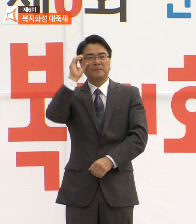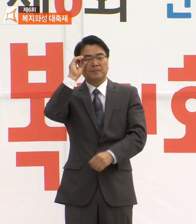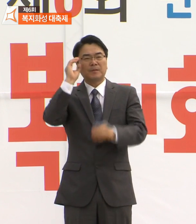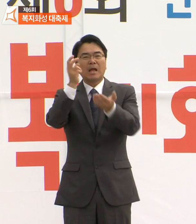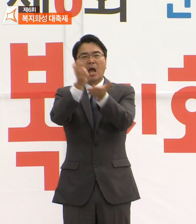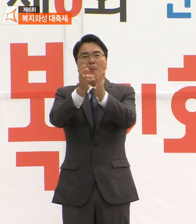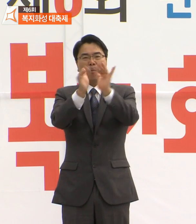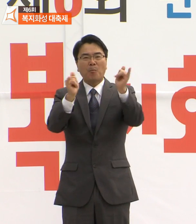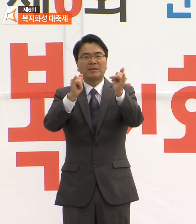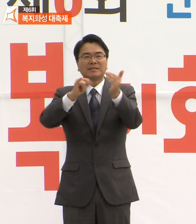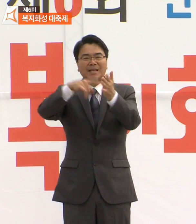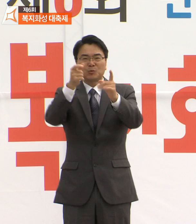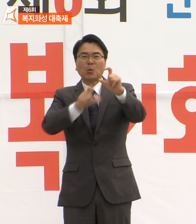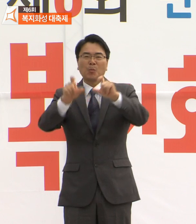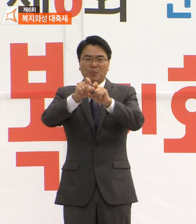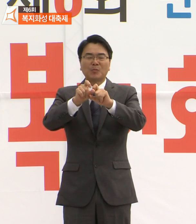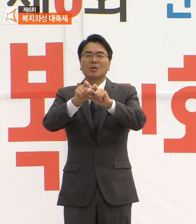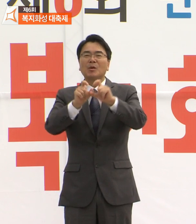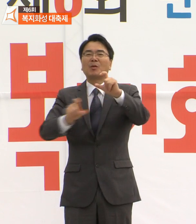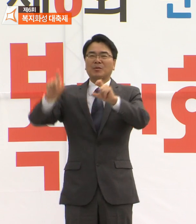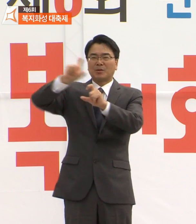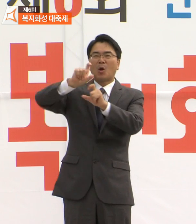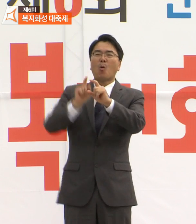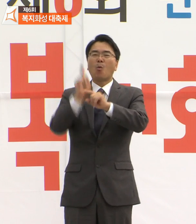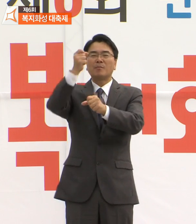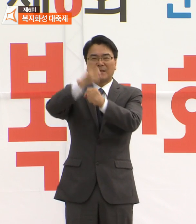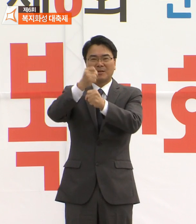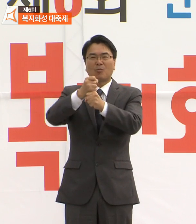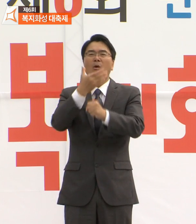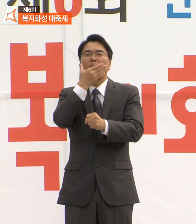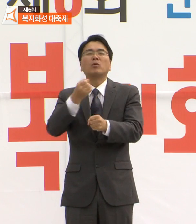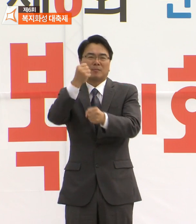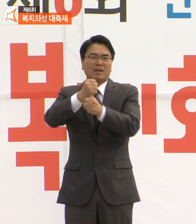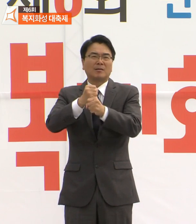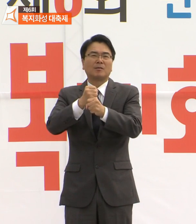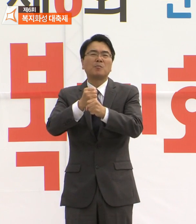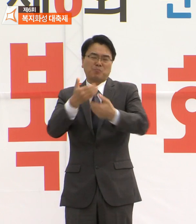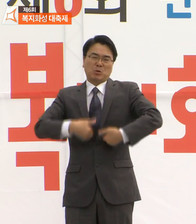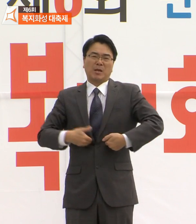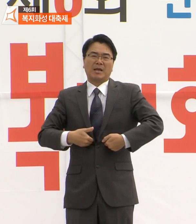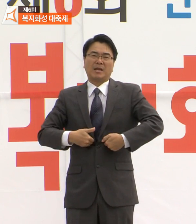법인세 조금 더 올리고 복지해야 되잖아요. 정말 복지해야 됩니다. 우리나라가